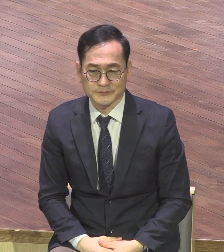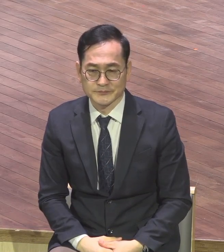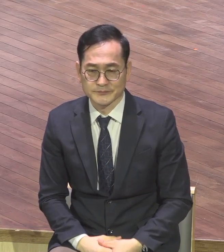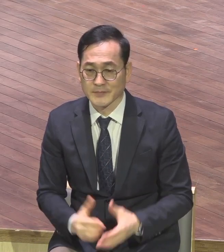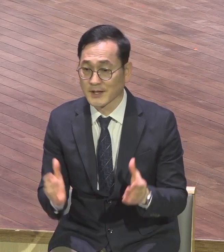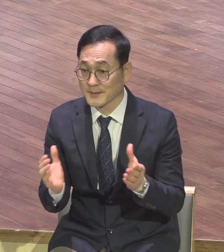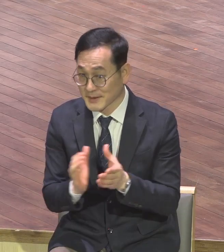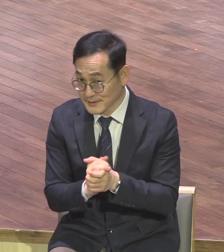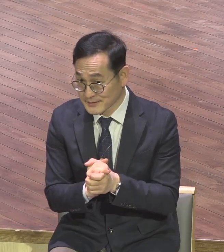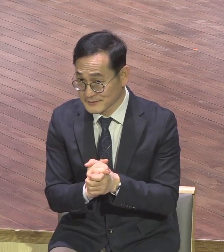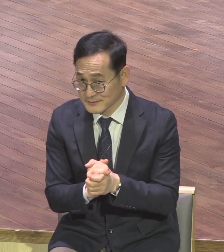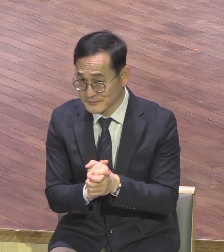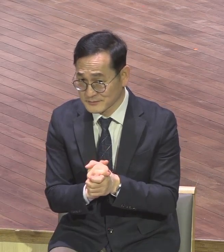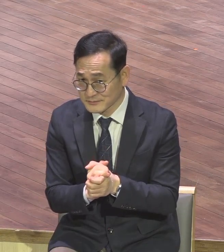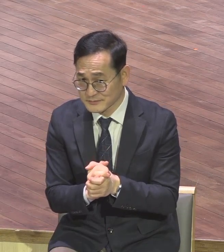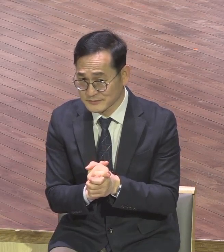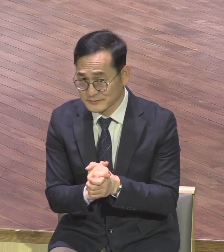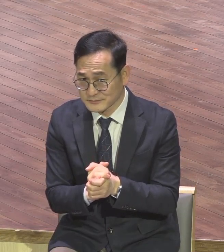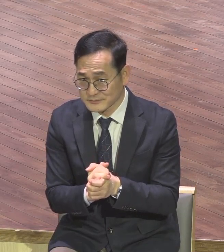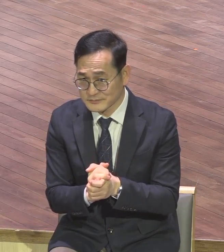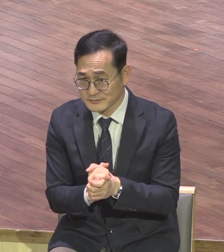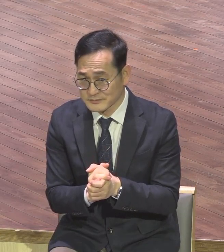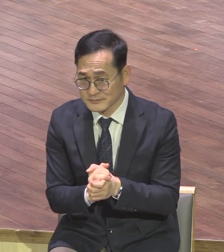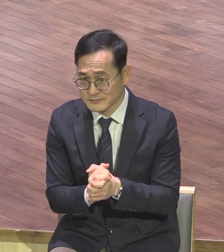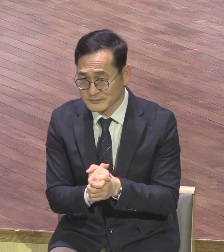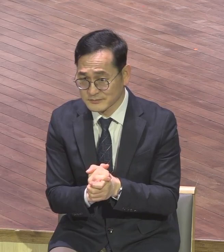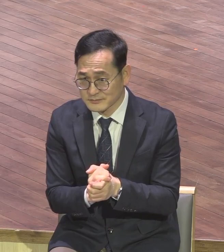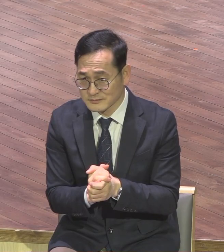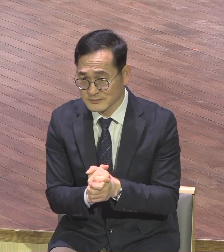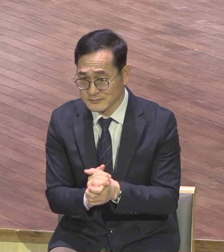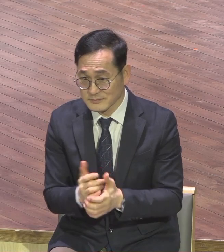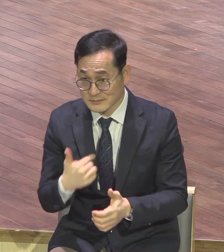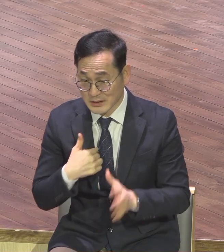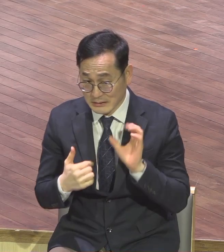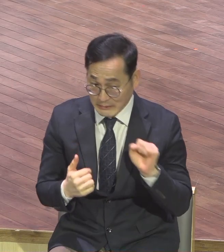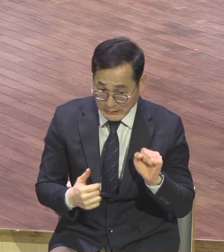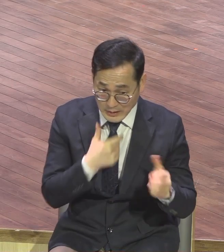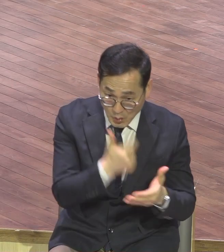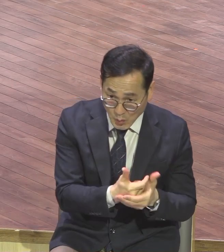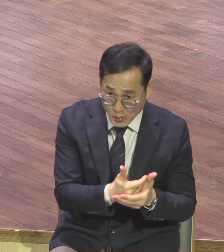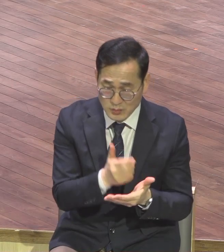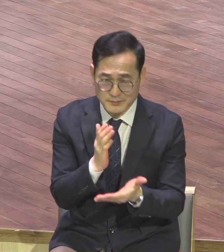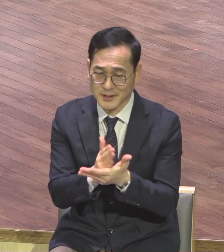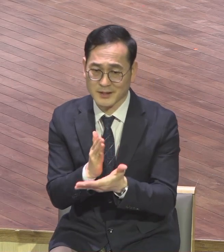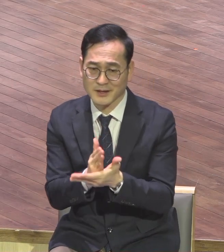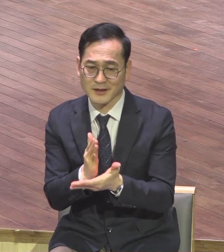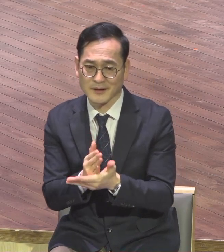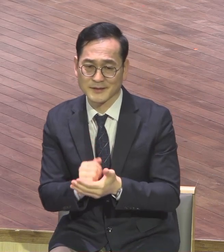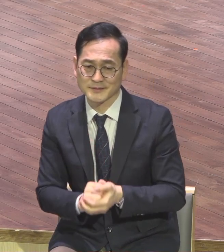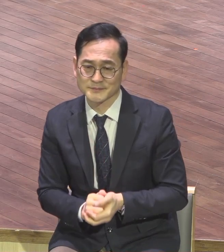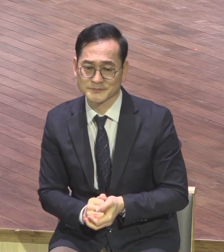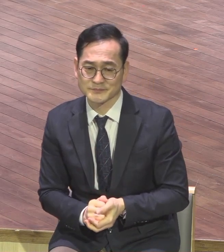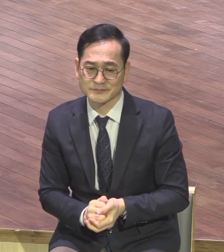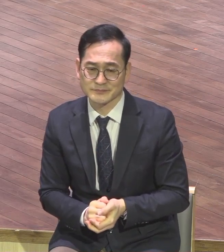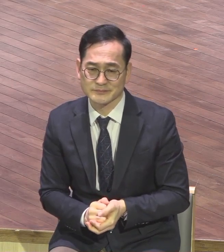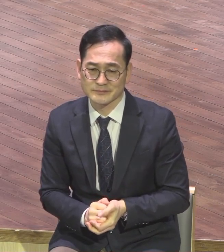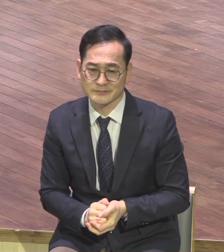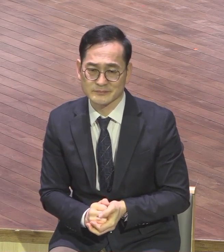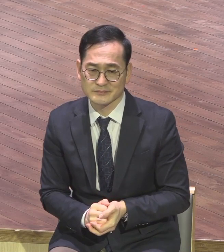아멘. 속았다고요. 속지 마세요. 왜 자꾸 사기당합니까? 어리석게. 어리석은